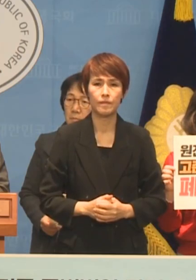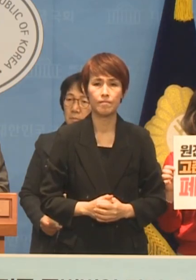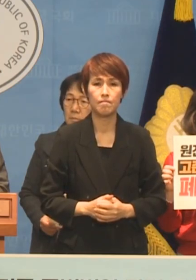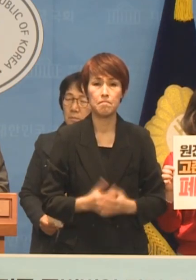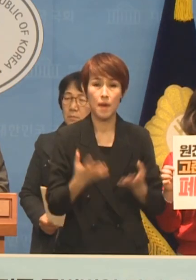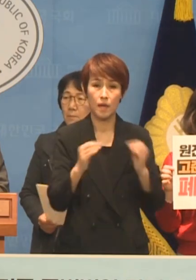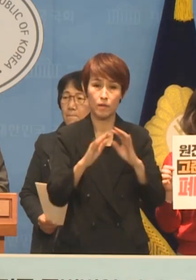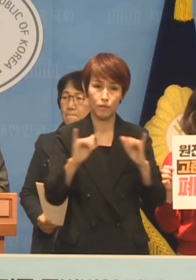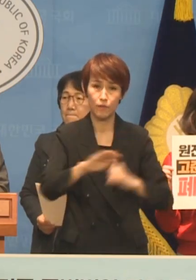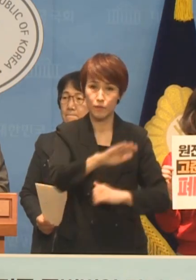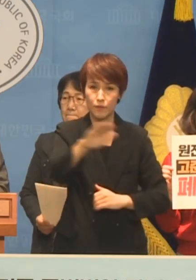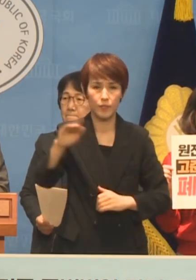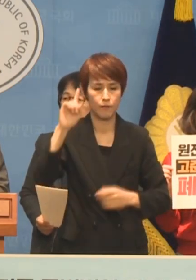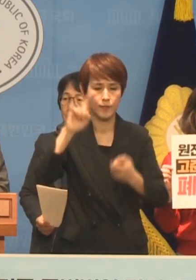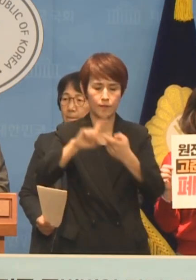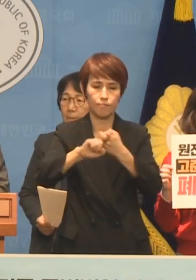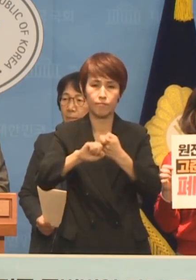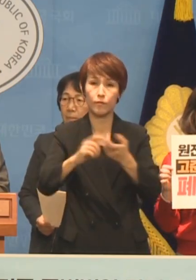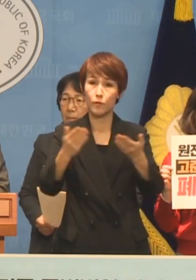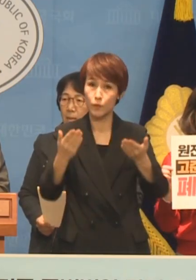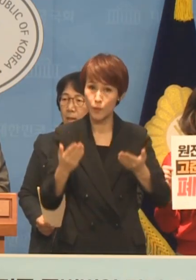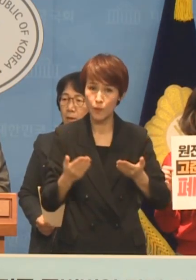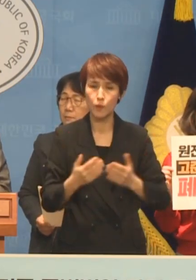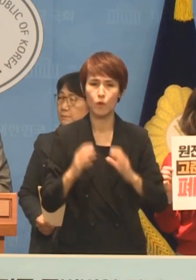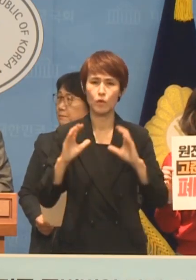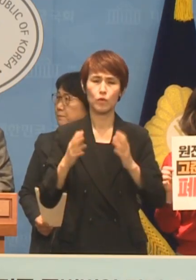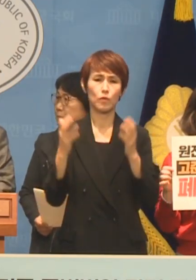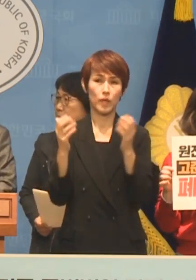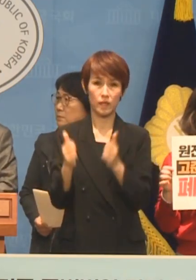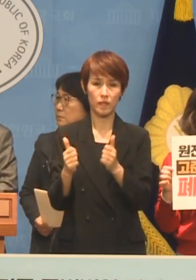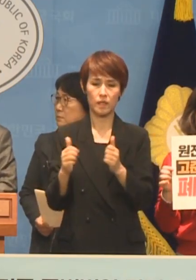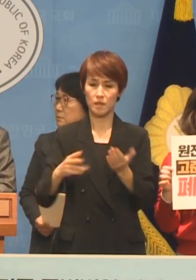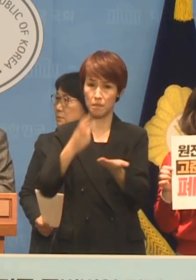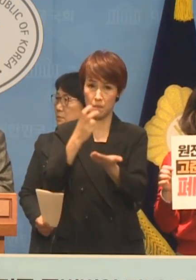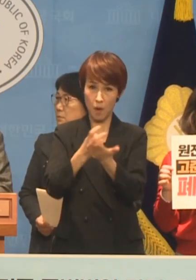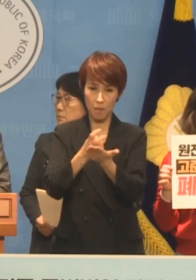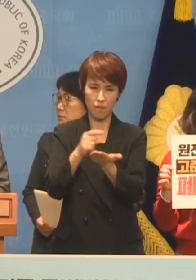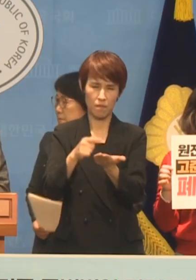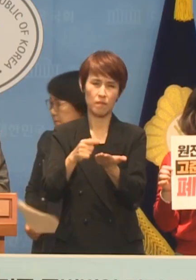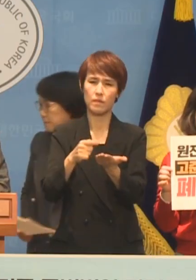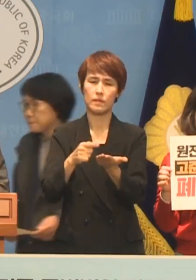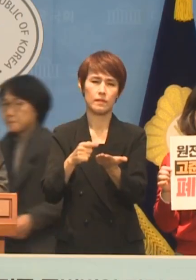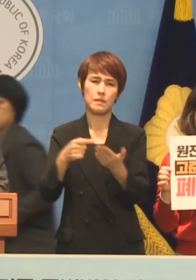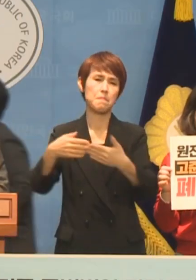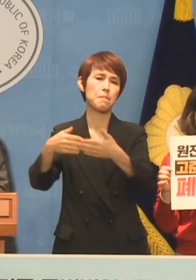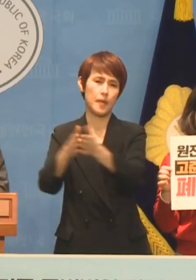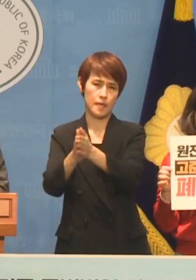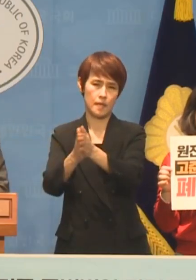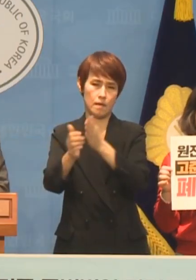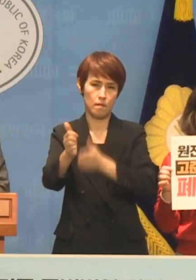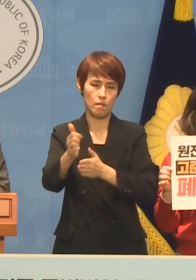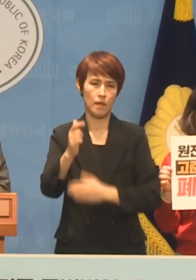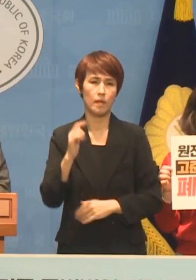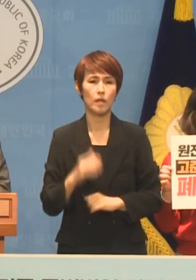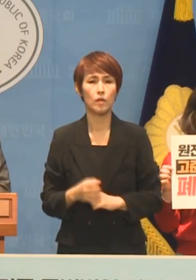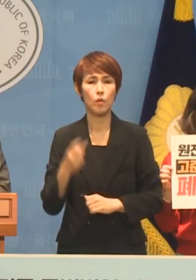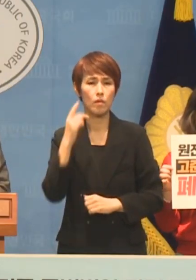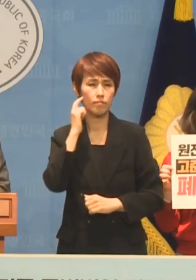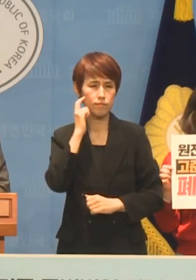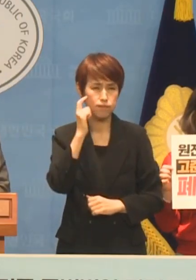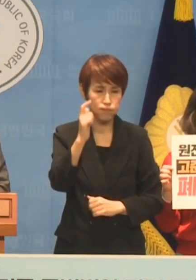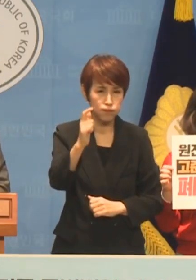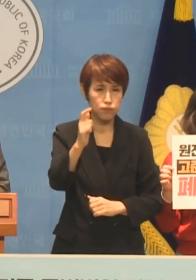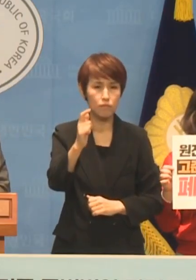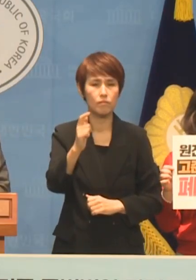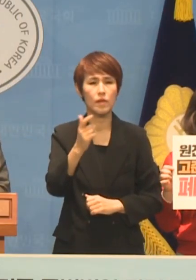관심을 가져주시고, 특히나 국회는 현재 발의된 법안을 폐기하고 지속 가능성과